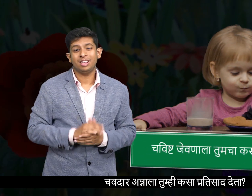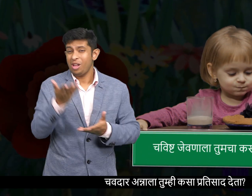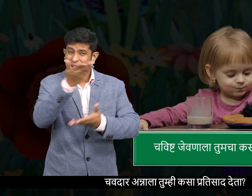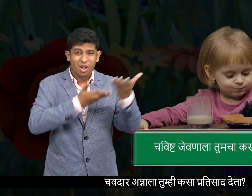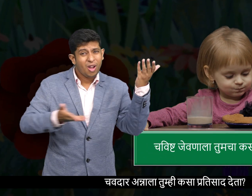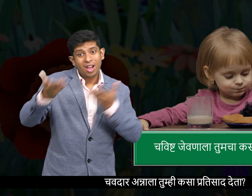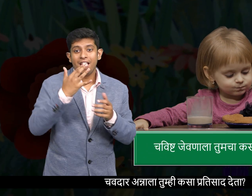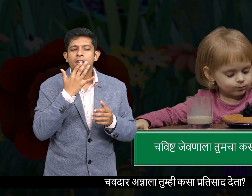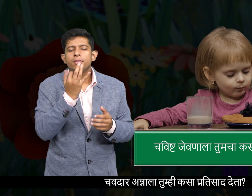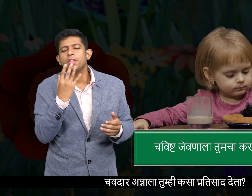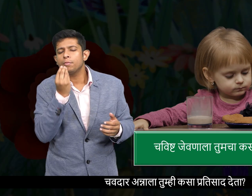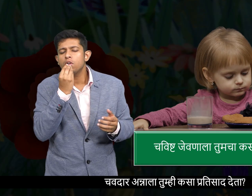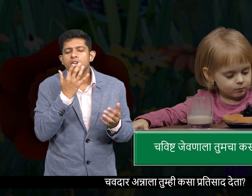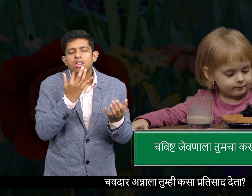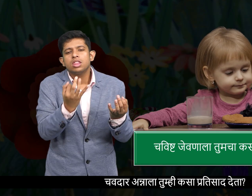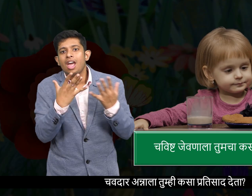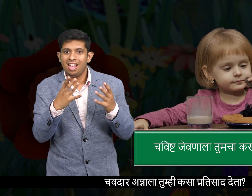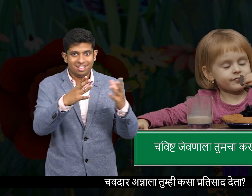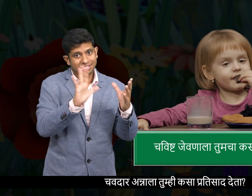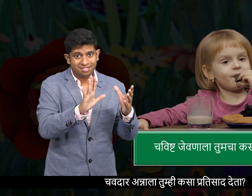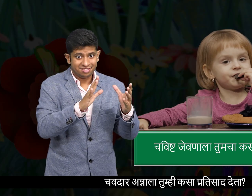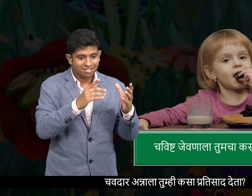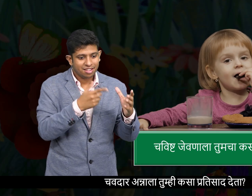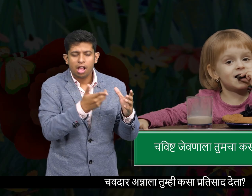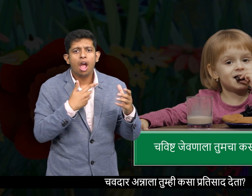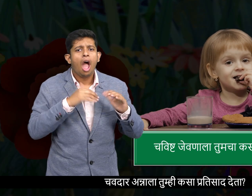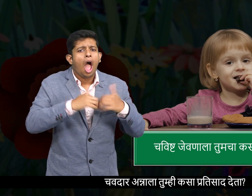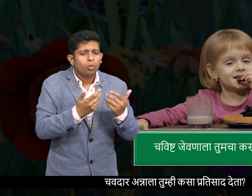चवदार अन्नाला तुम्ही कसा प्रतिसाद देता?